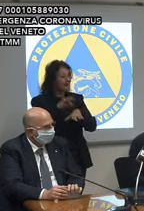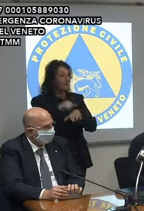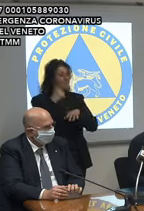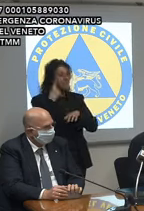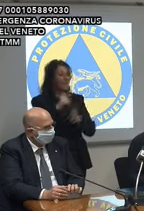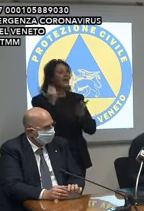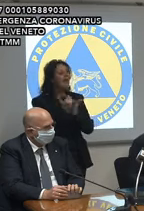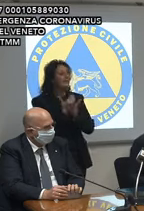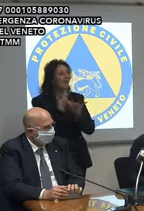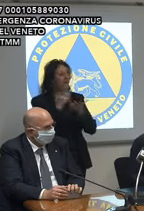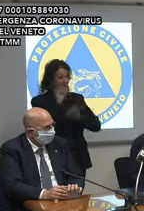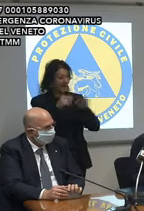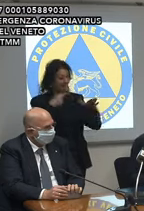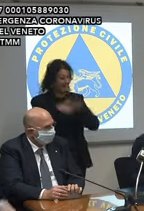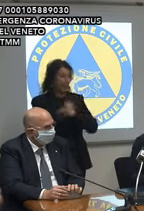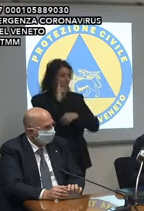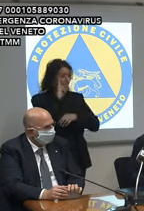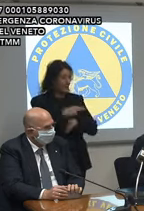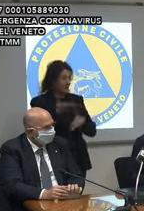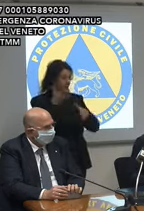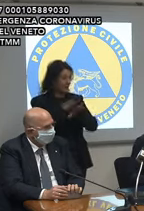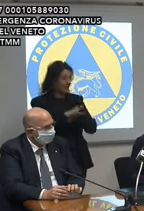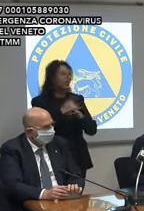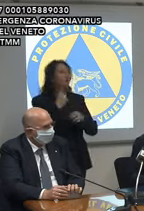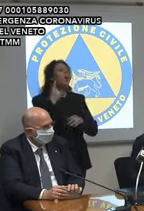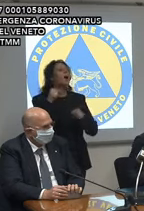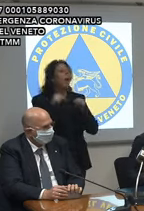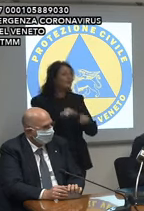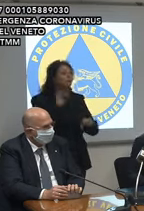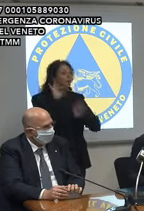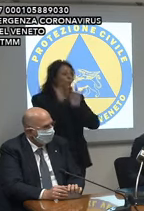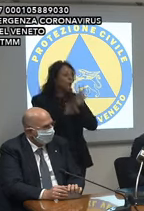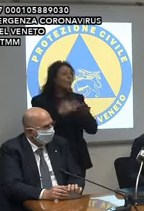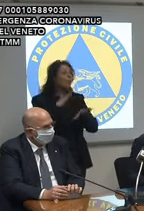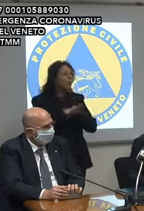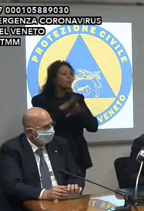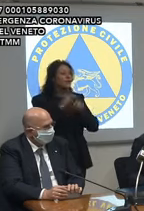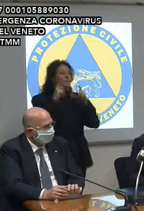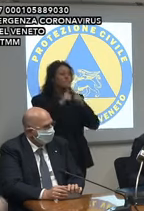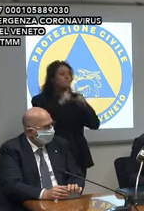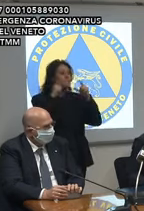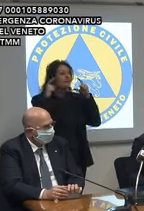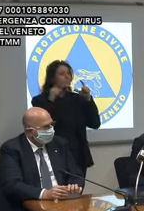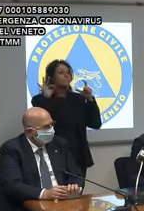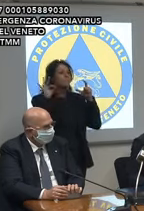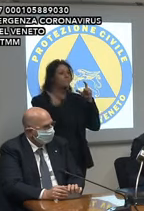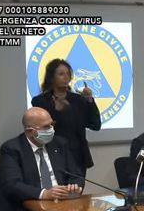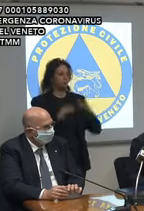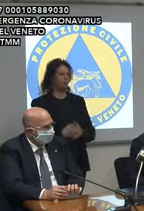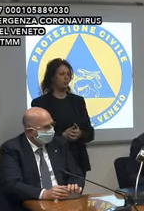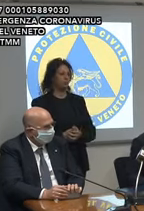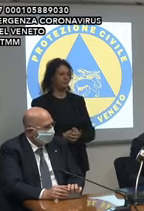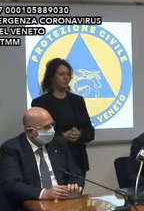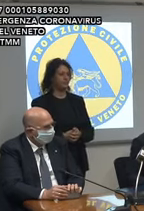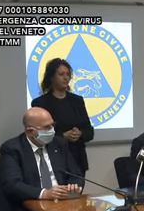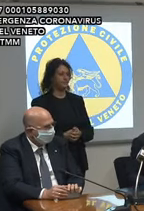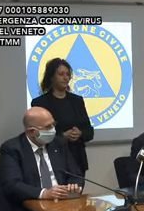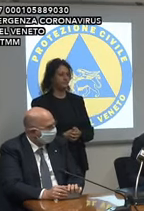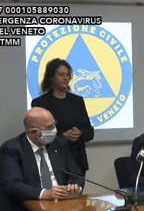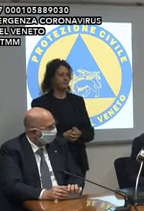terapia intensiva o peggio ancora morire, è usare la mascherina. Punto. Cioè, io trovo quasi assurdo che ci sia anche qualcuno che